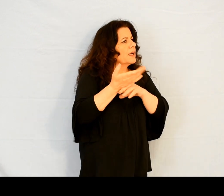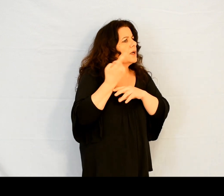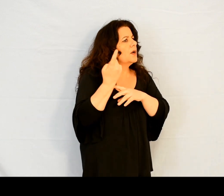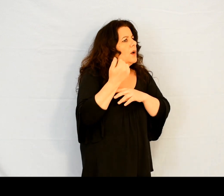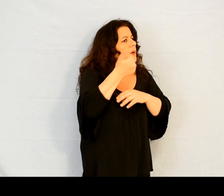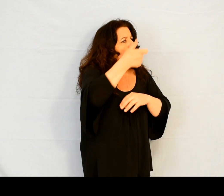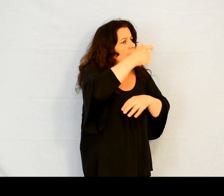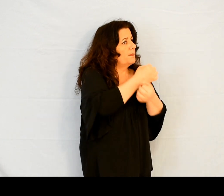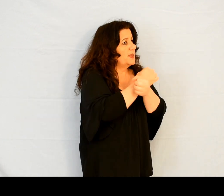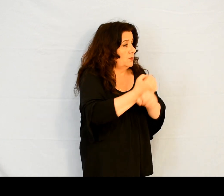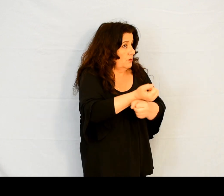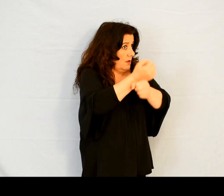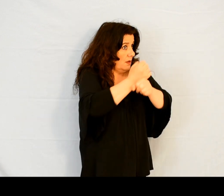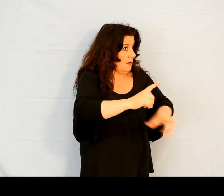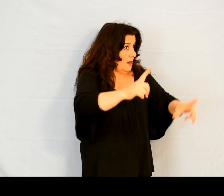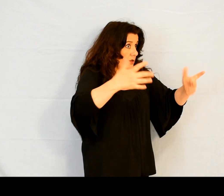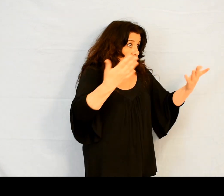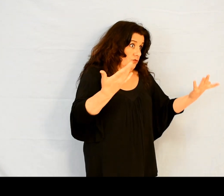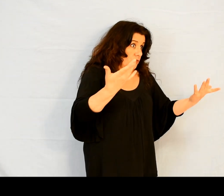Voulez-vous donc que je vous relâche le roi des Juifs ?»